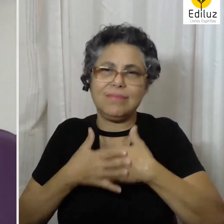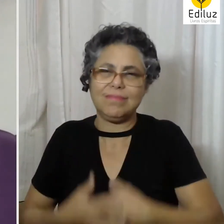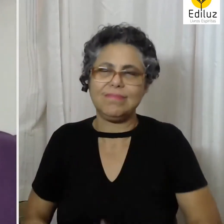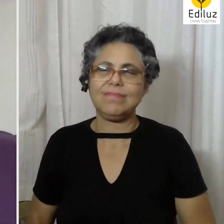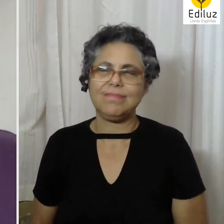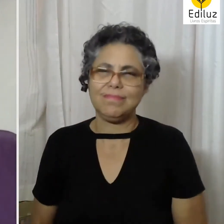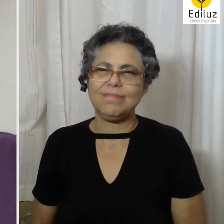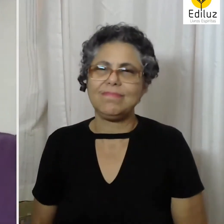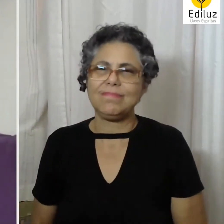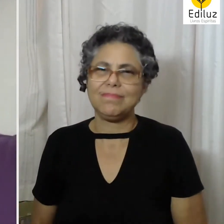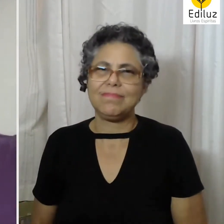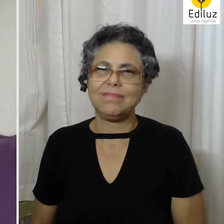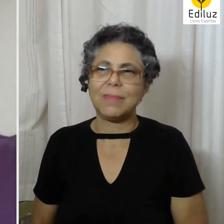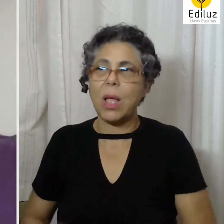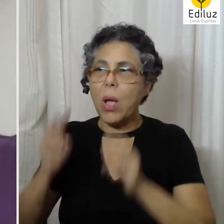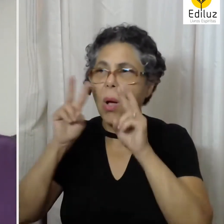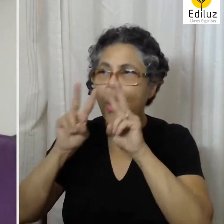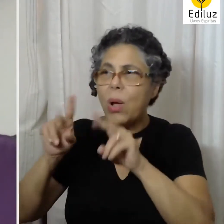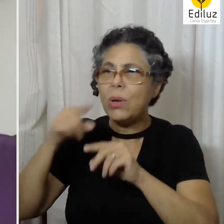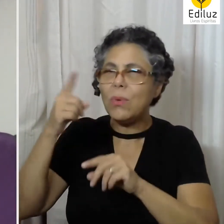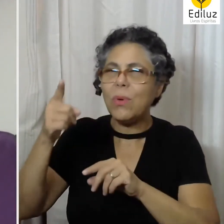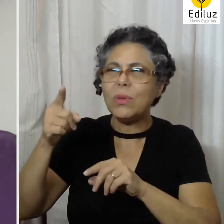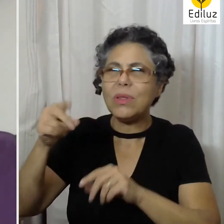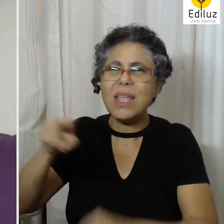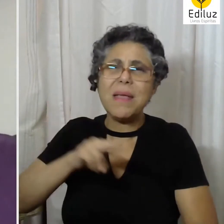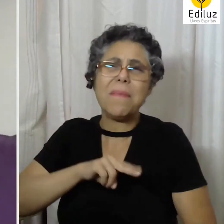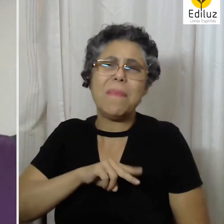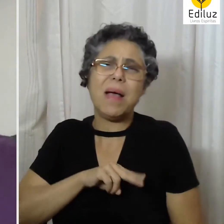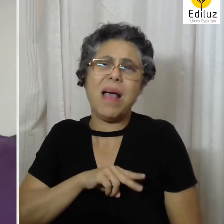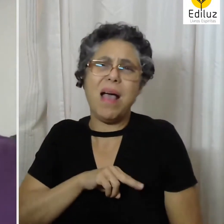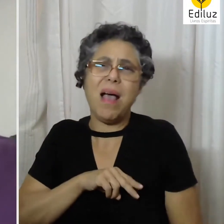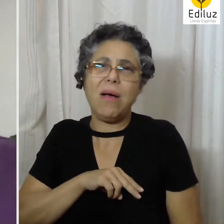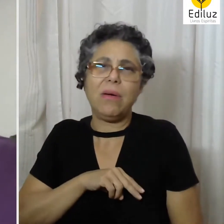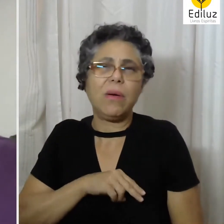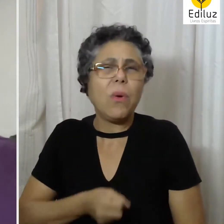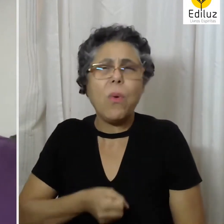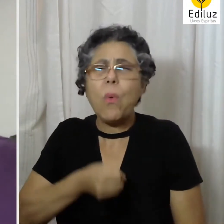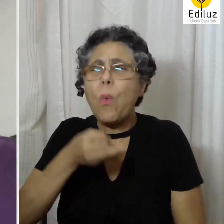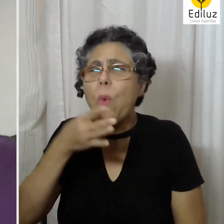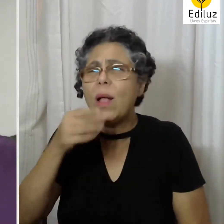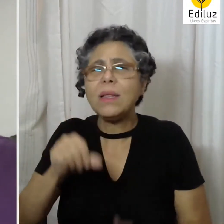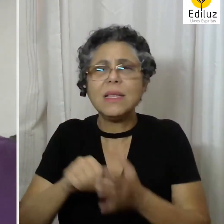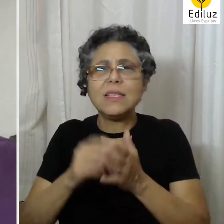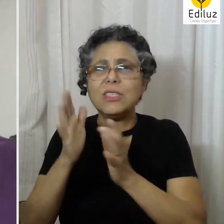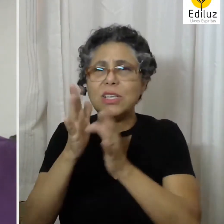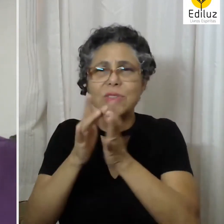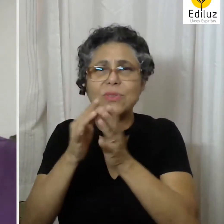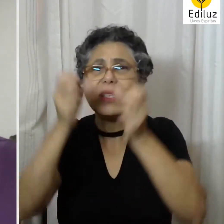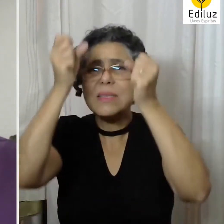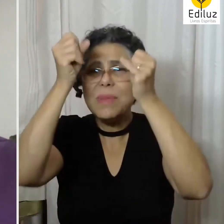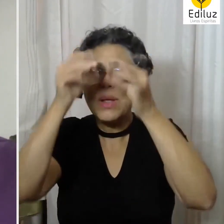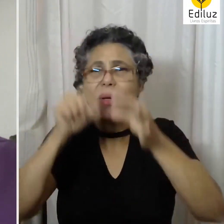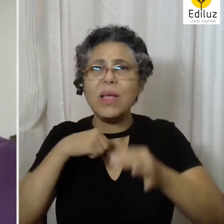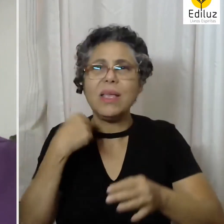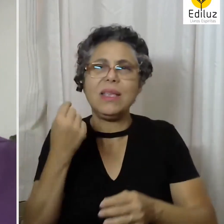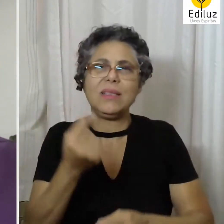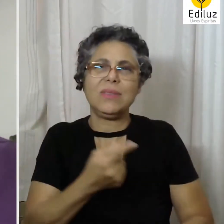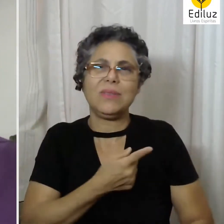Olha pelo outro como teu irmão, não contraia de tantas formas que ele nos disse isso, mas os direitos